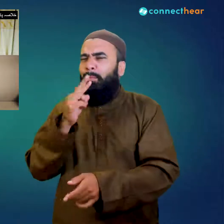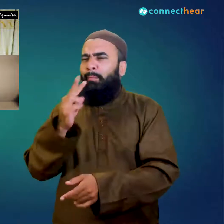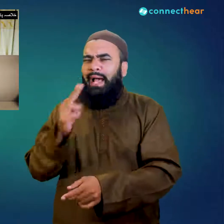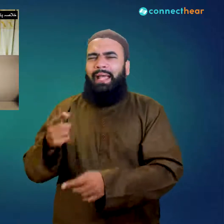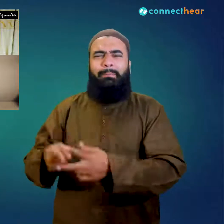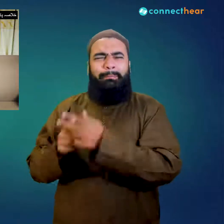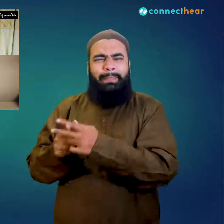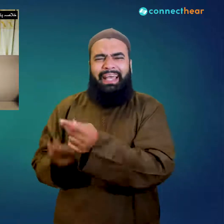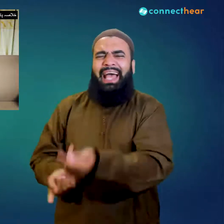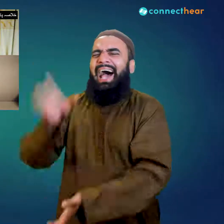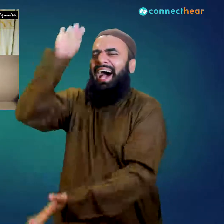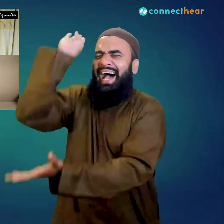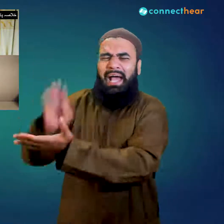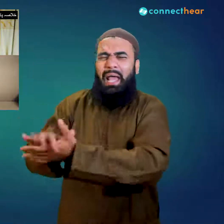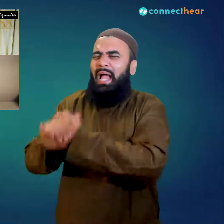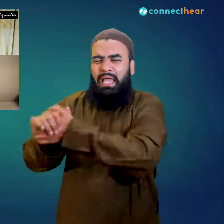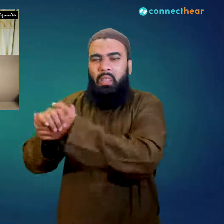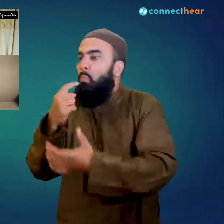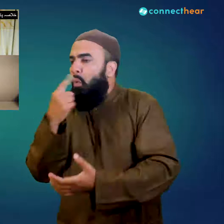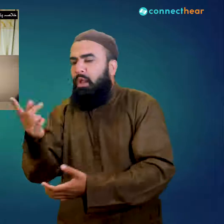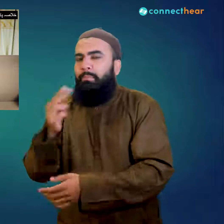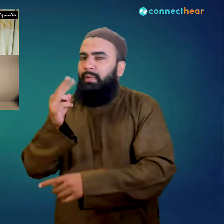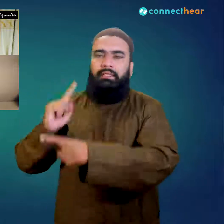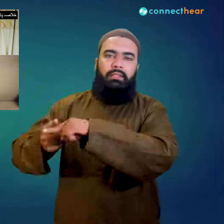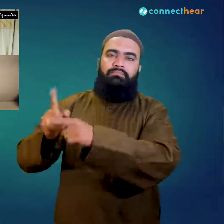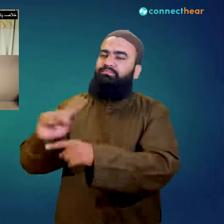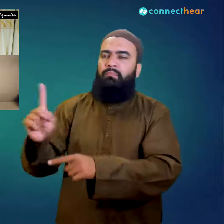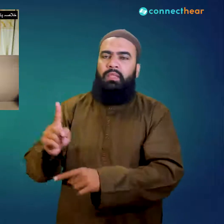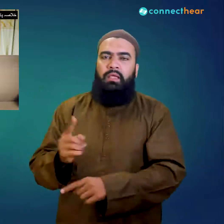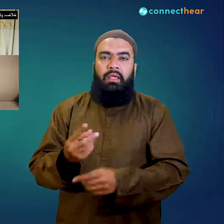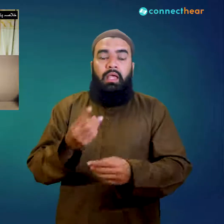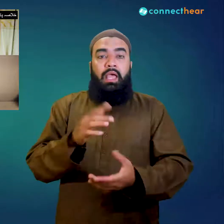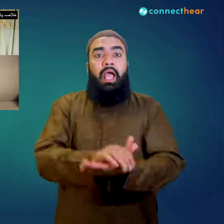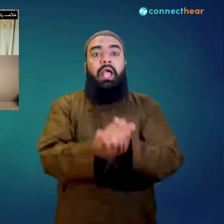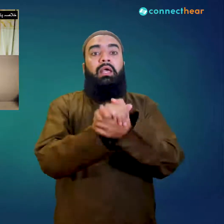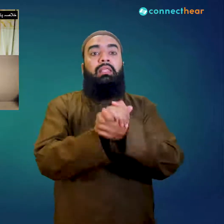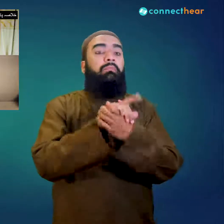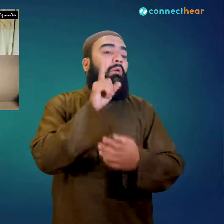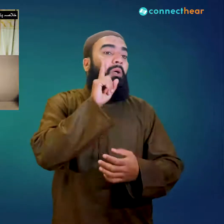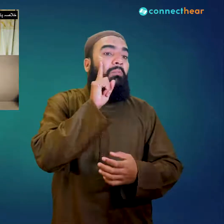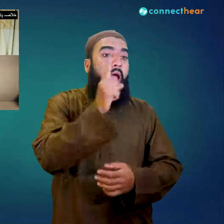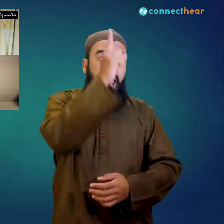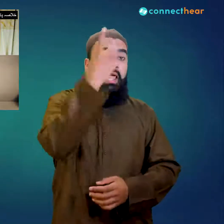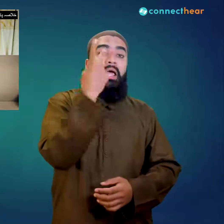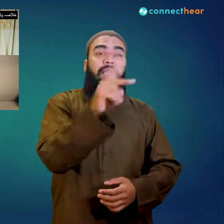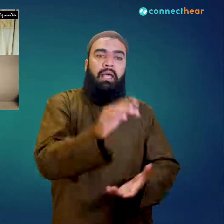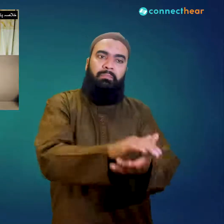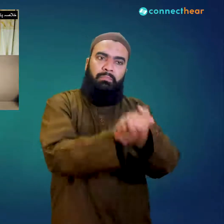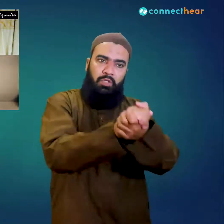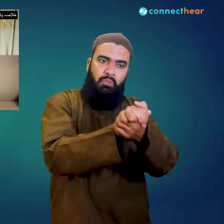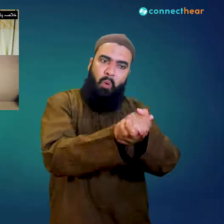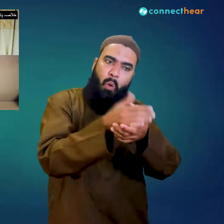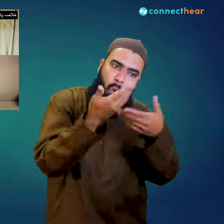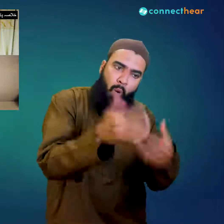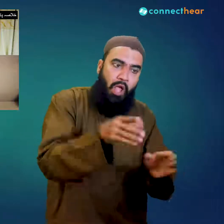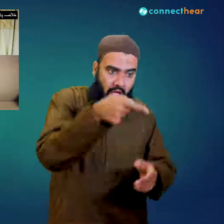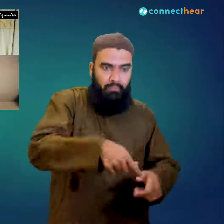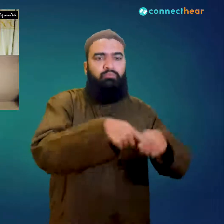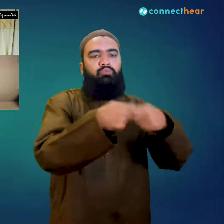ہے، فکفارتہ اطعام 10 مساکین، 10 مسکینوں کو 2 وقت کا کھانا کھلانا، یا